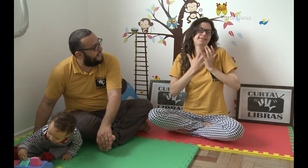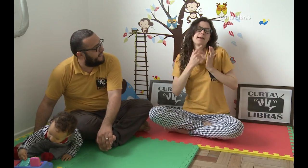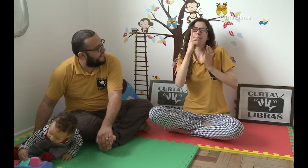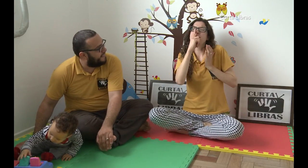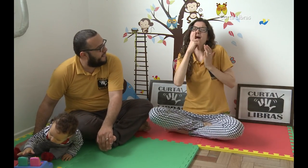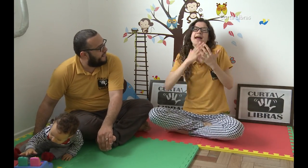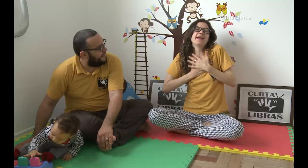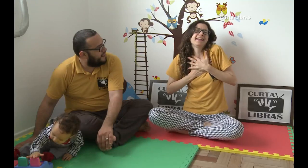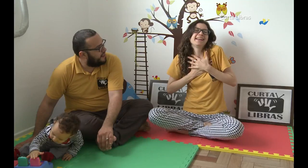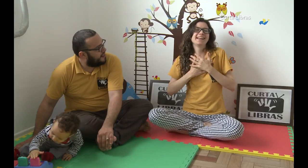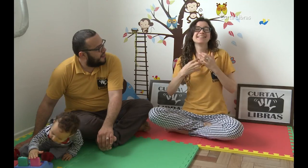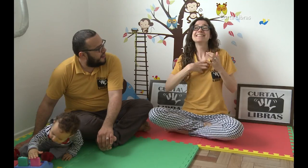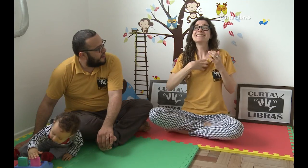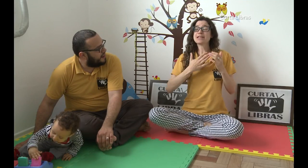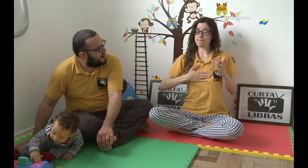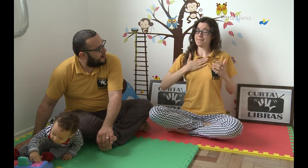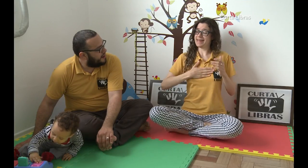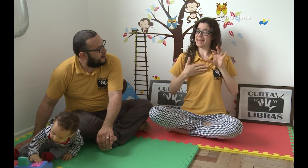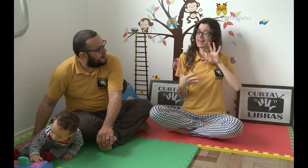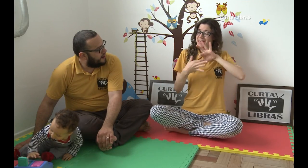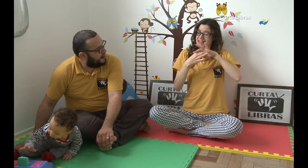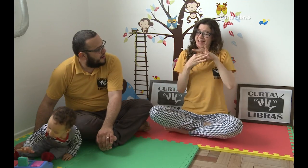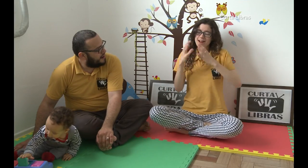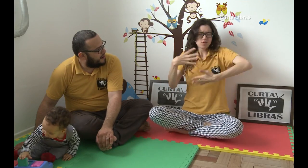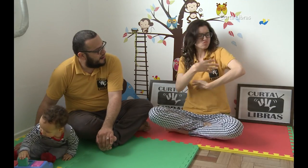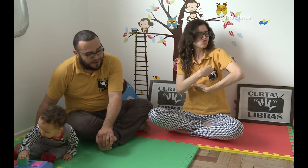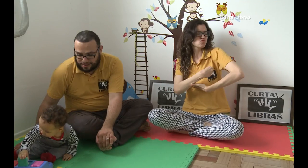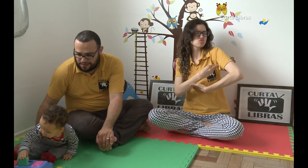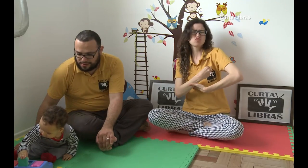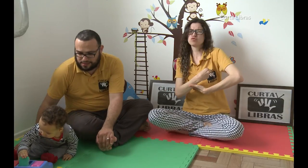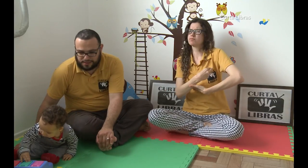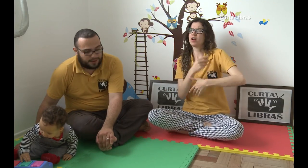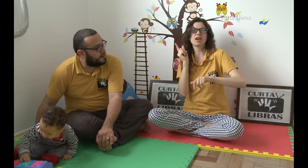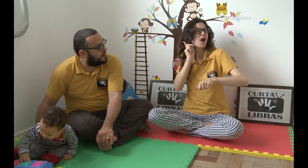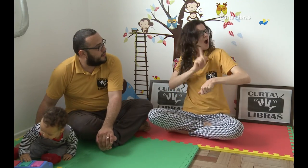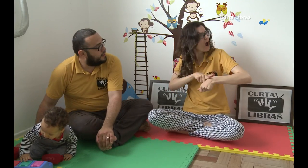mãe E já pode ser amamentado Não é levado para outro lugar Para fazer procedimentos